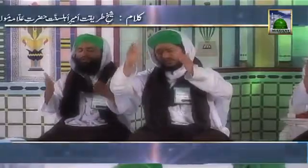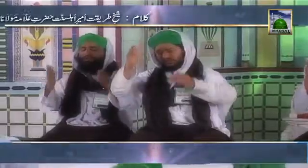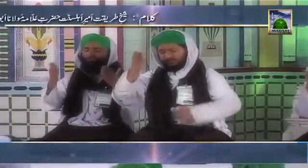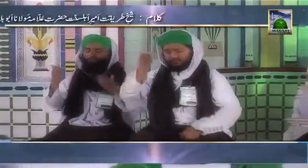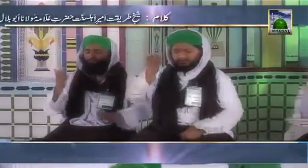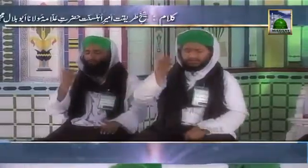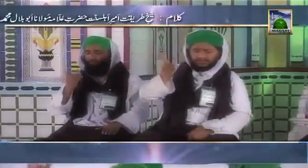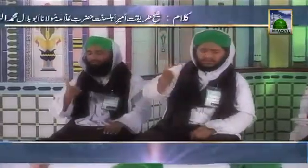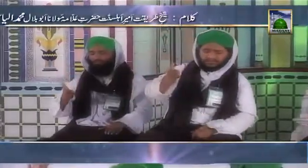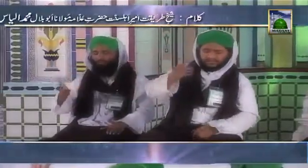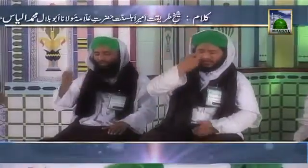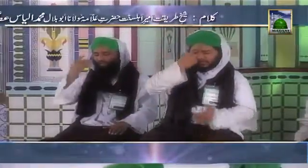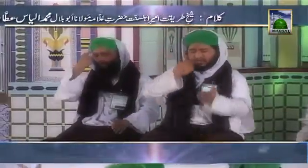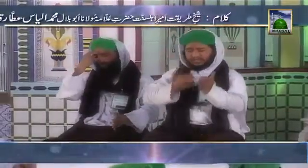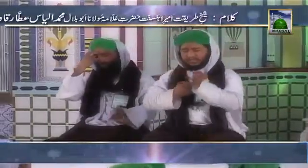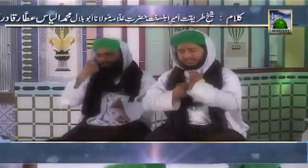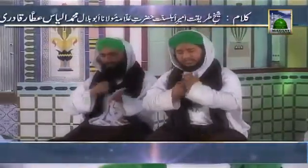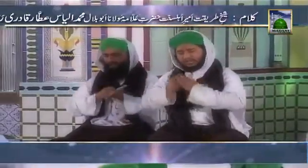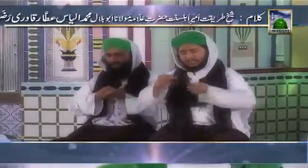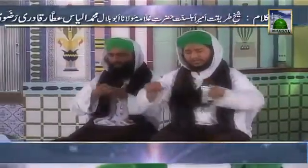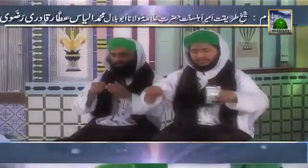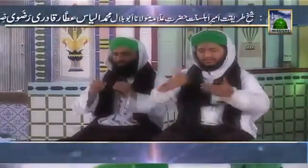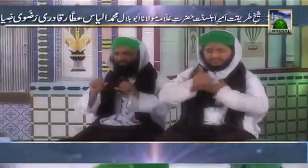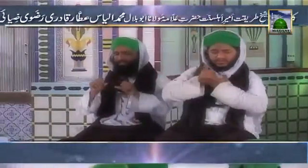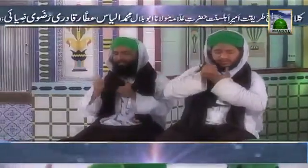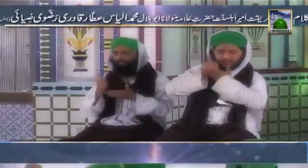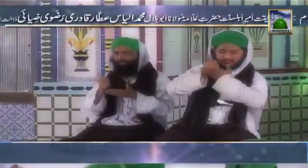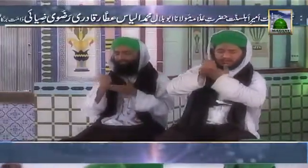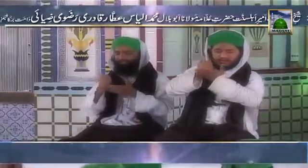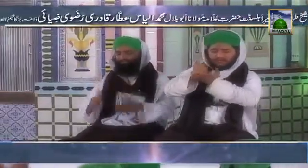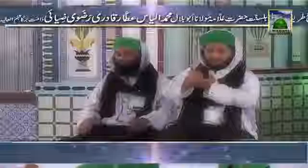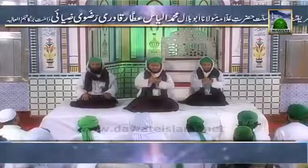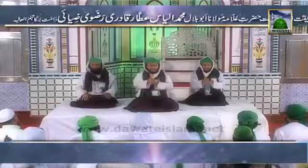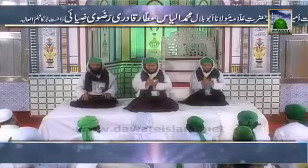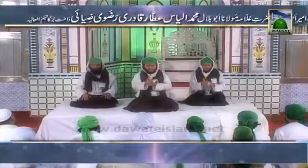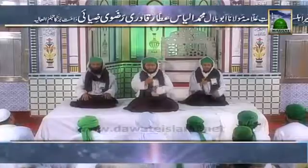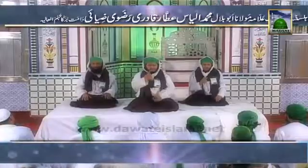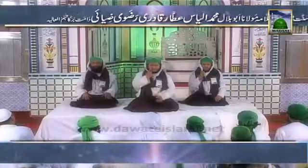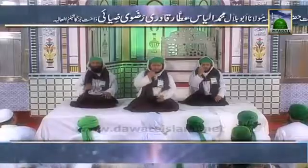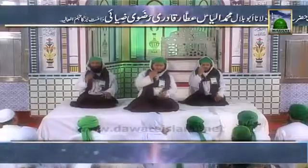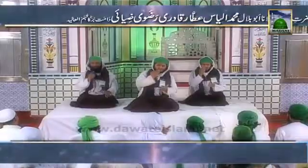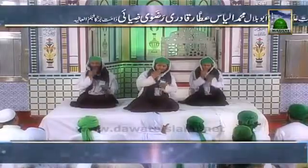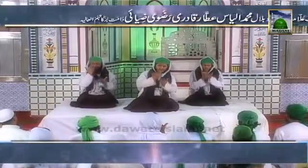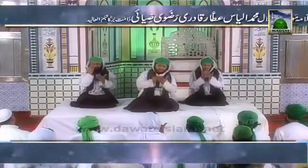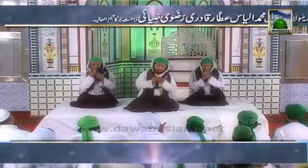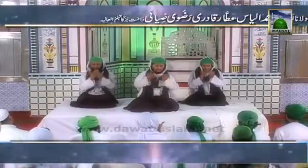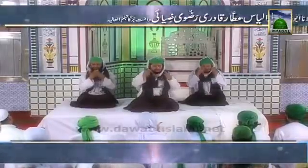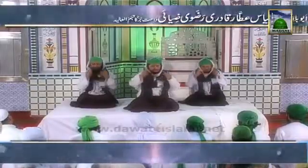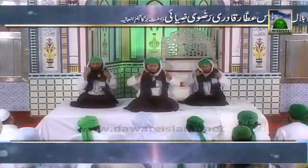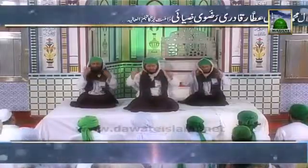مائی، اس پر یہ احسان، شکر ادا ہو کیوں کر